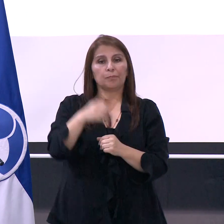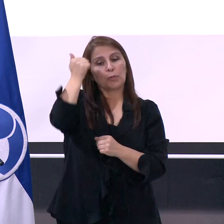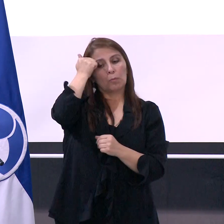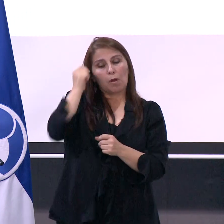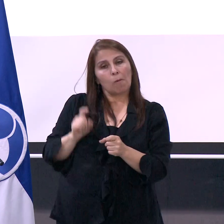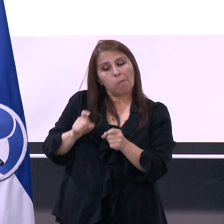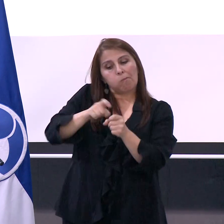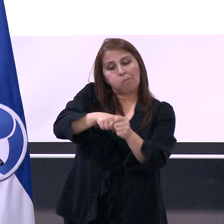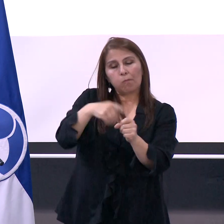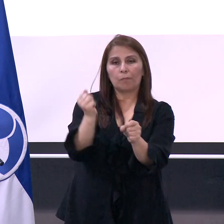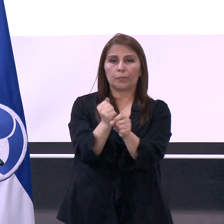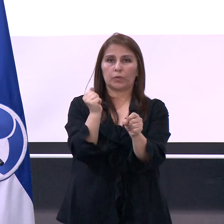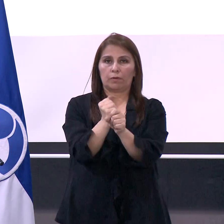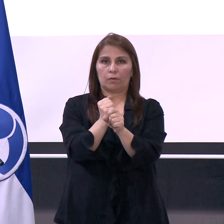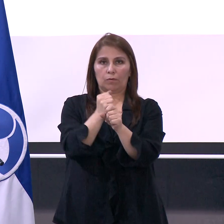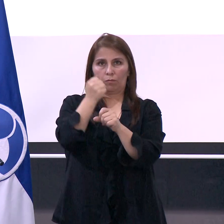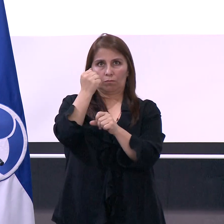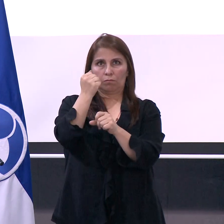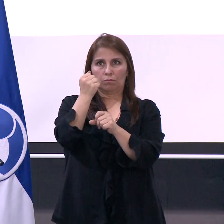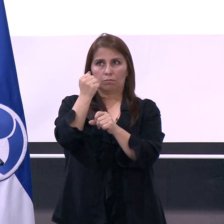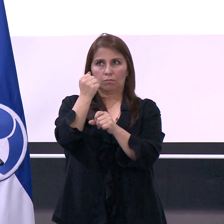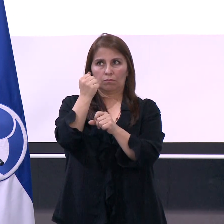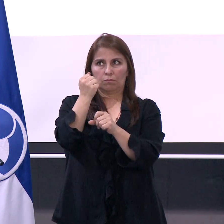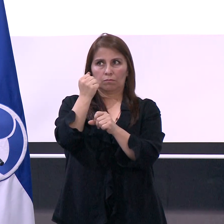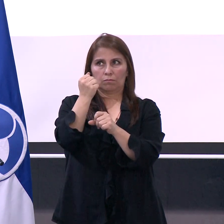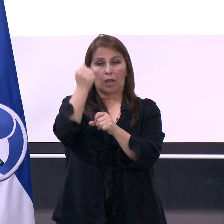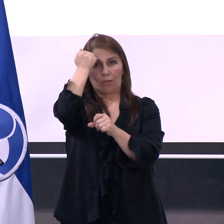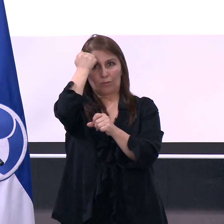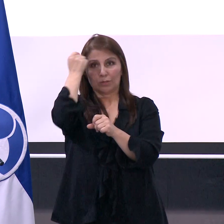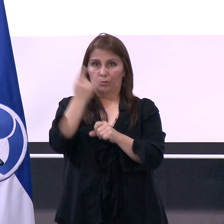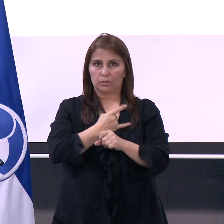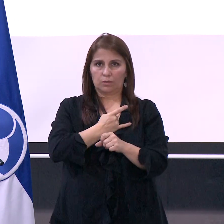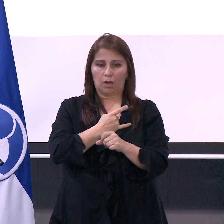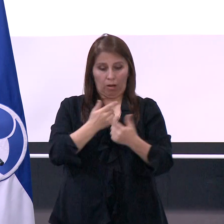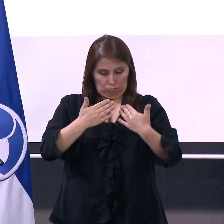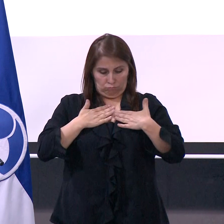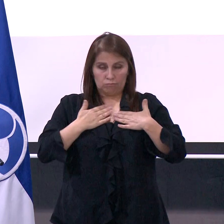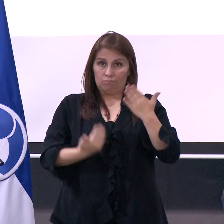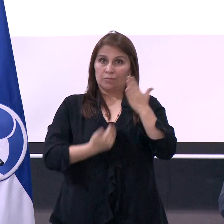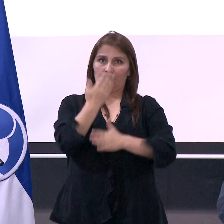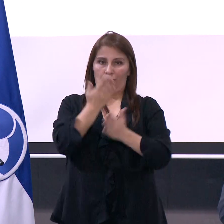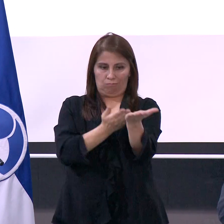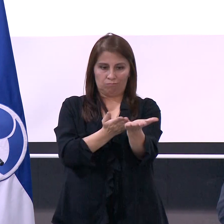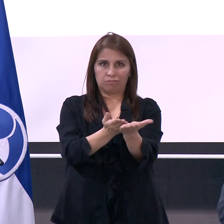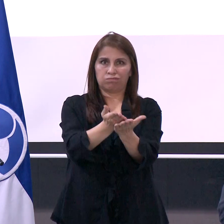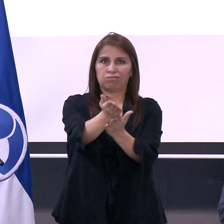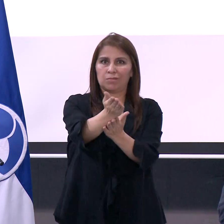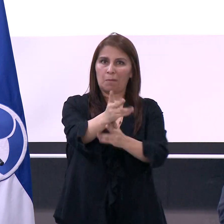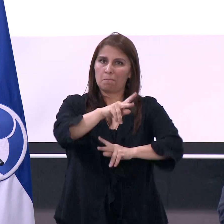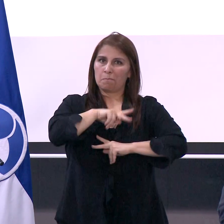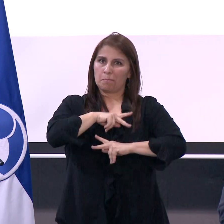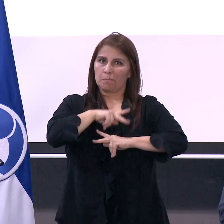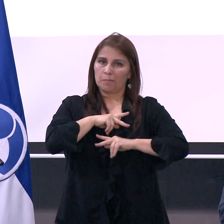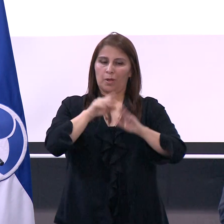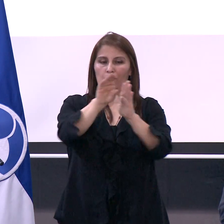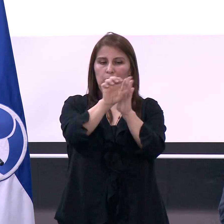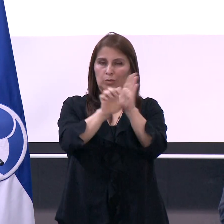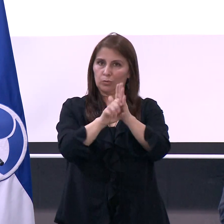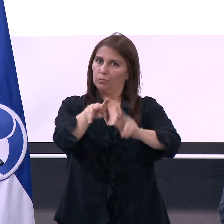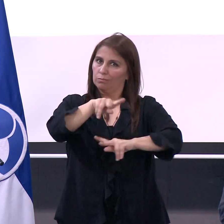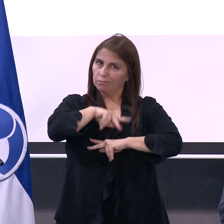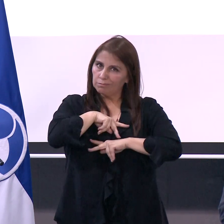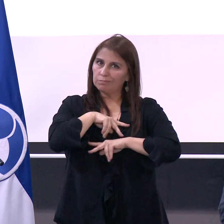universitaria comenzaron así una carrera propia con un escalafón y unos estatutos propios